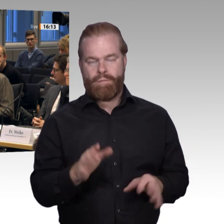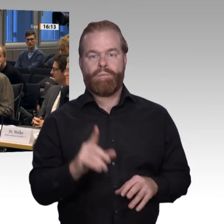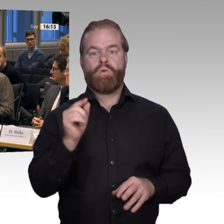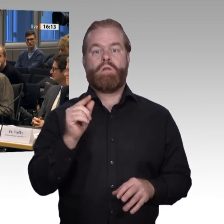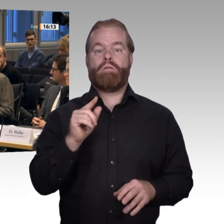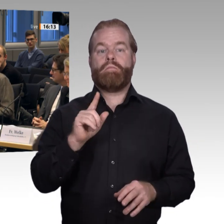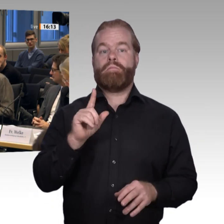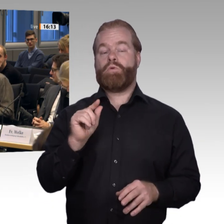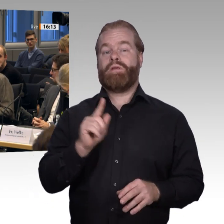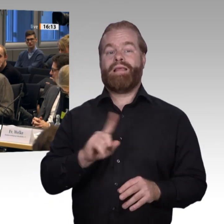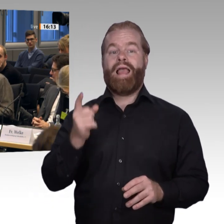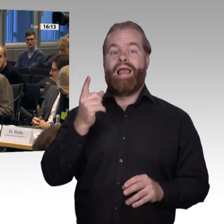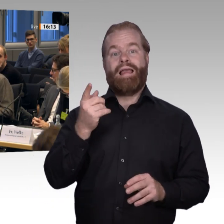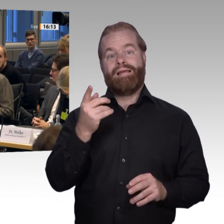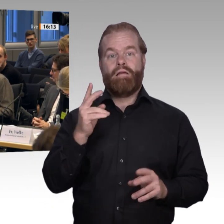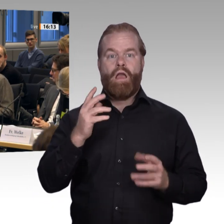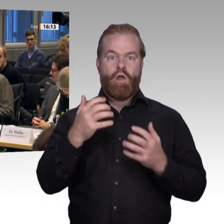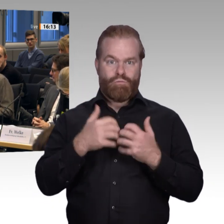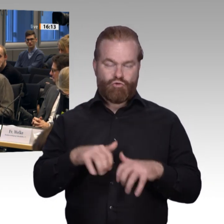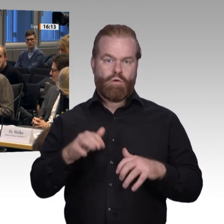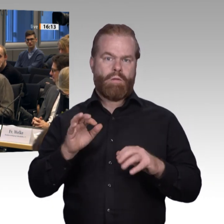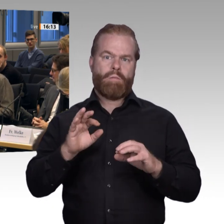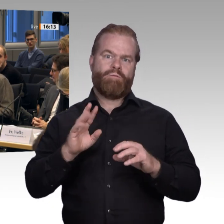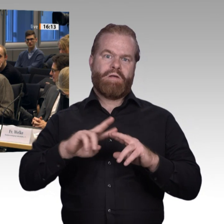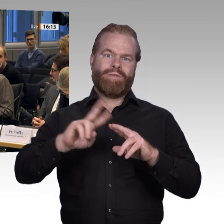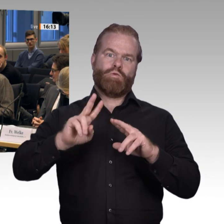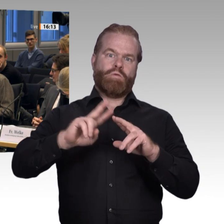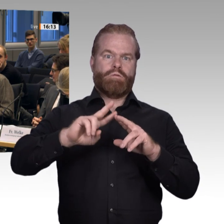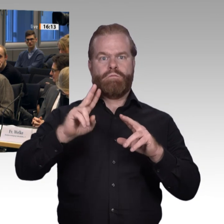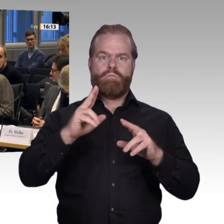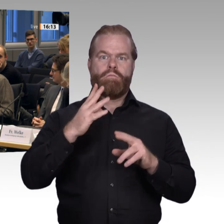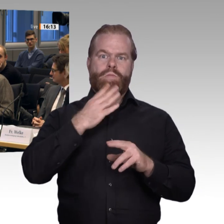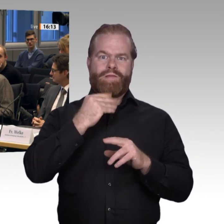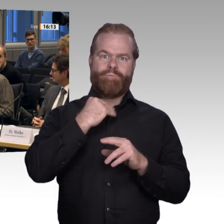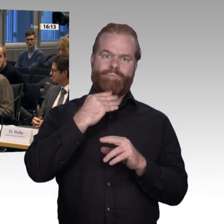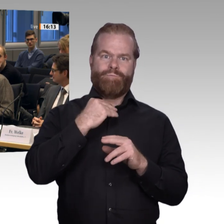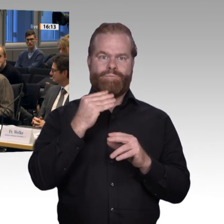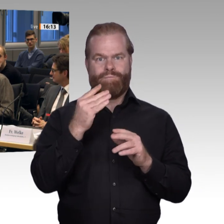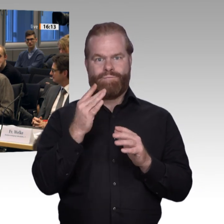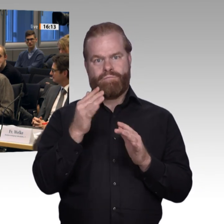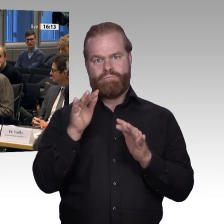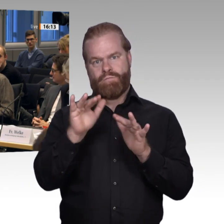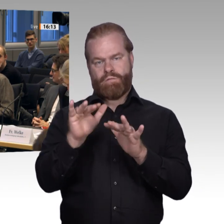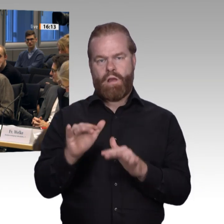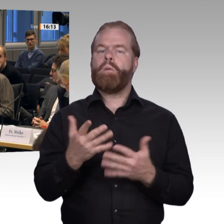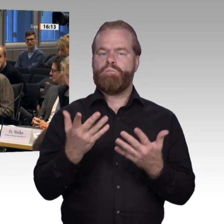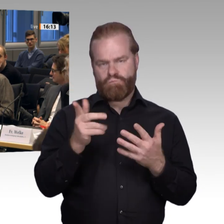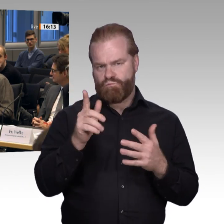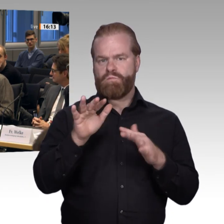Auch das zentrale Anliegen des Angehörigenentlastungsgesetzes, die finanzielle Entlastung von Angehörigen mit